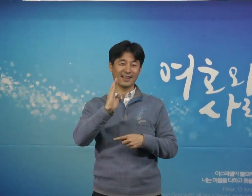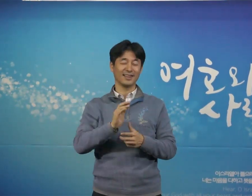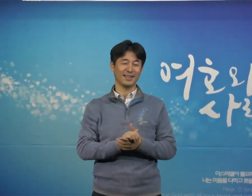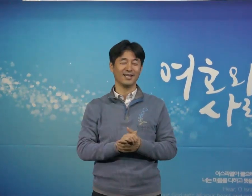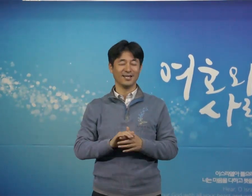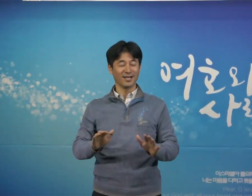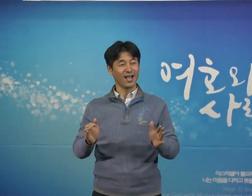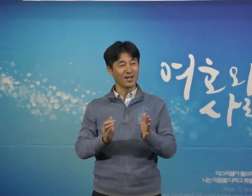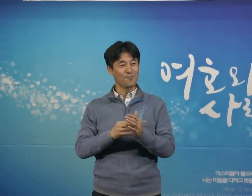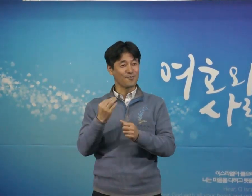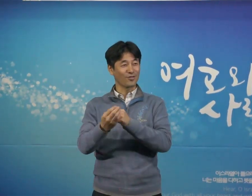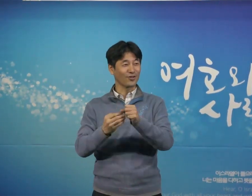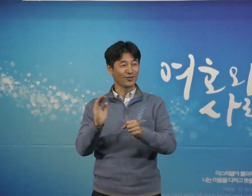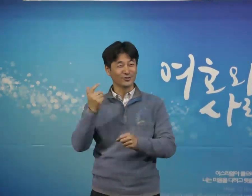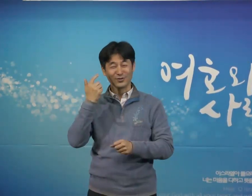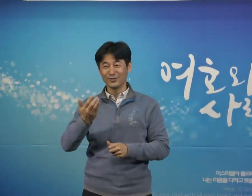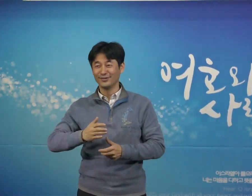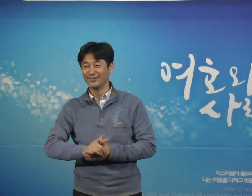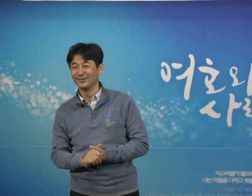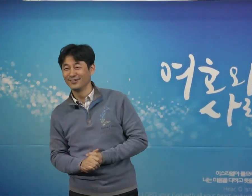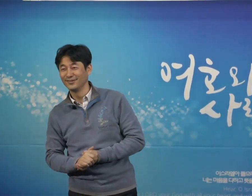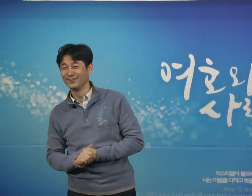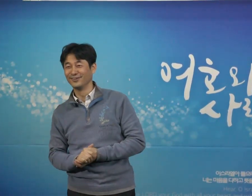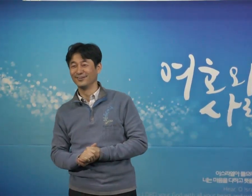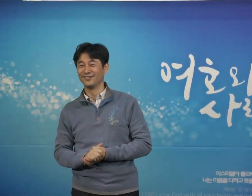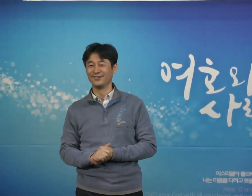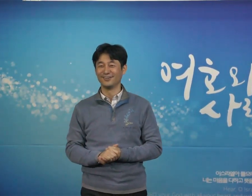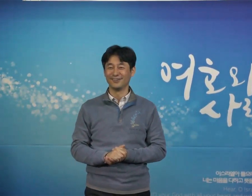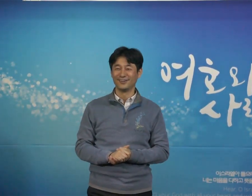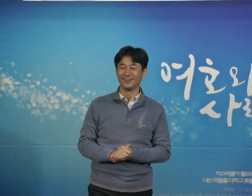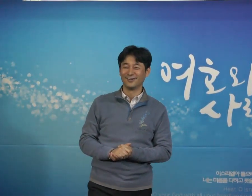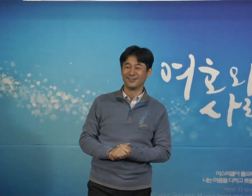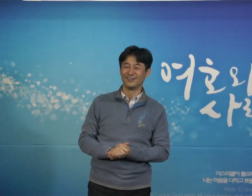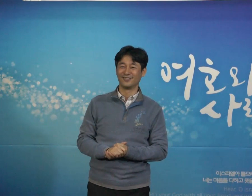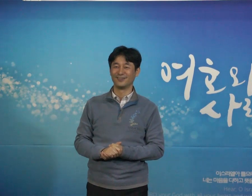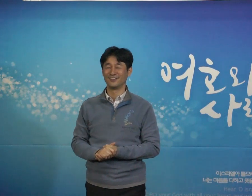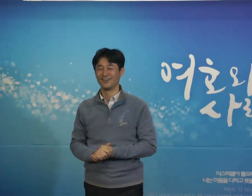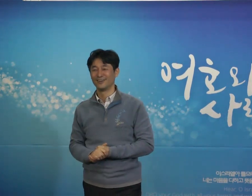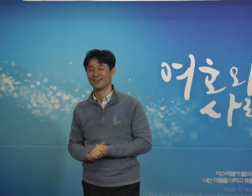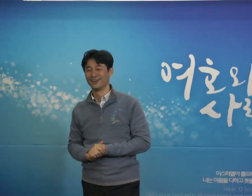오늘 사이언스 오브가 지금까지 몇 년이 되었을까요?